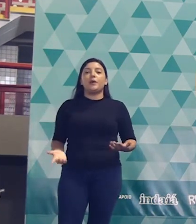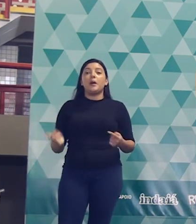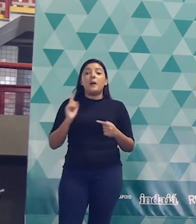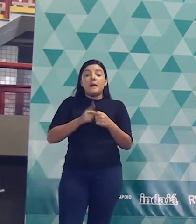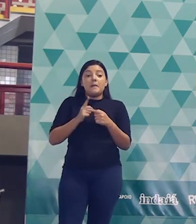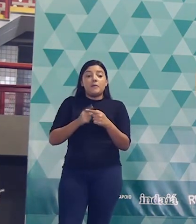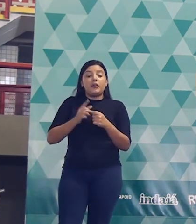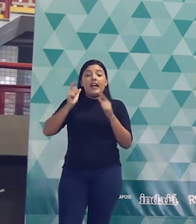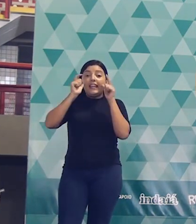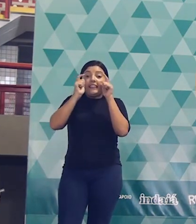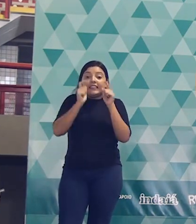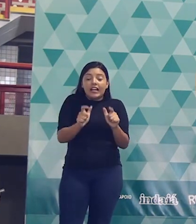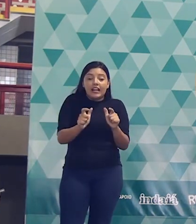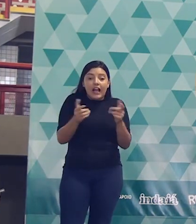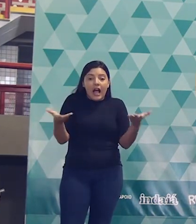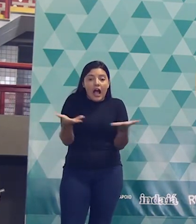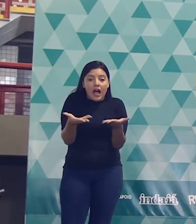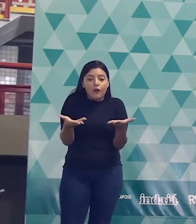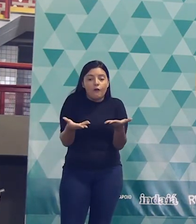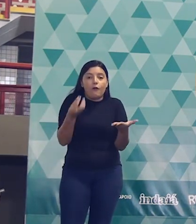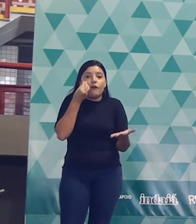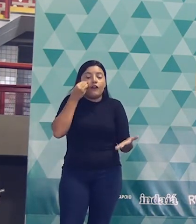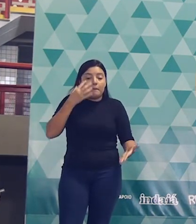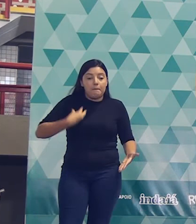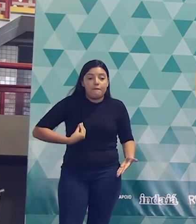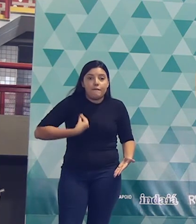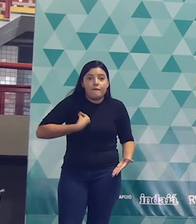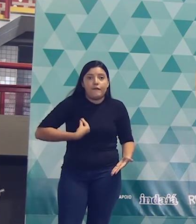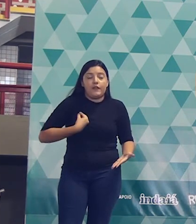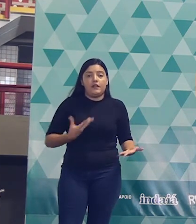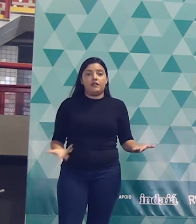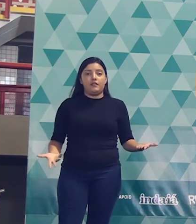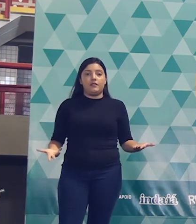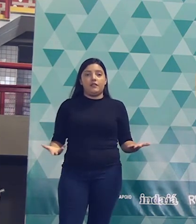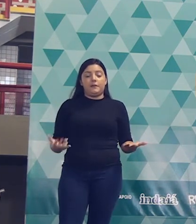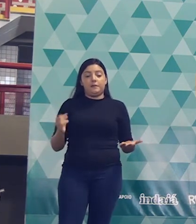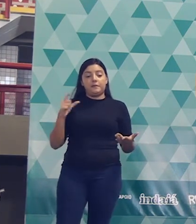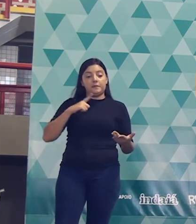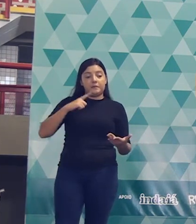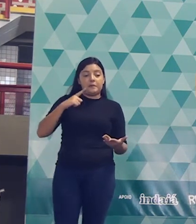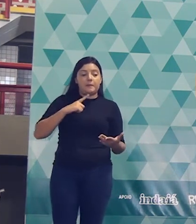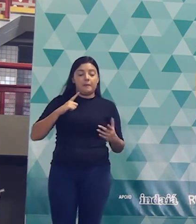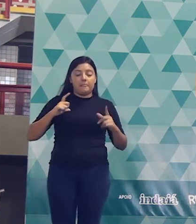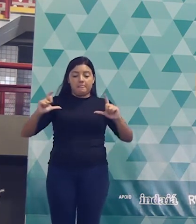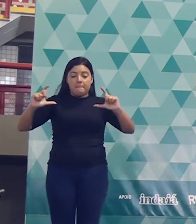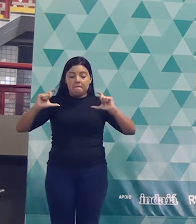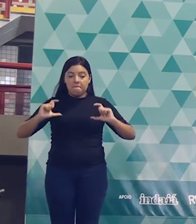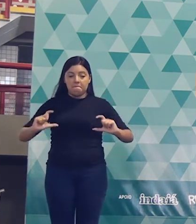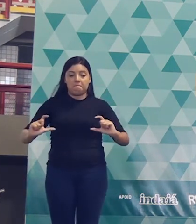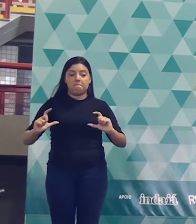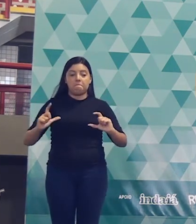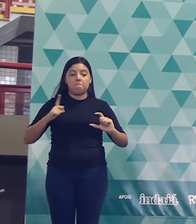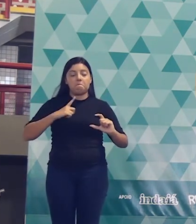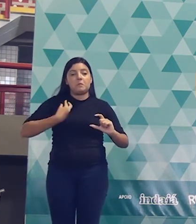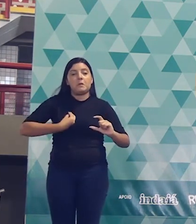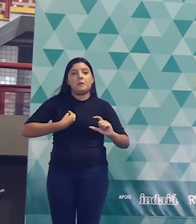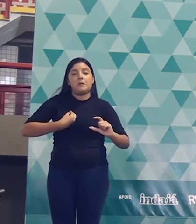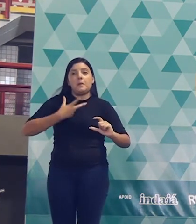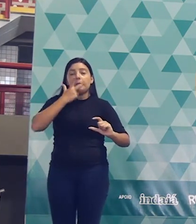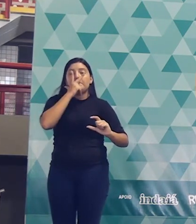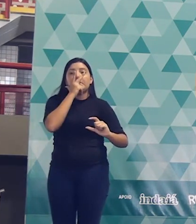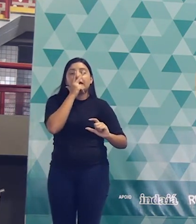claro que o que interessa para ele é o presente. No penúltimo verso ele diz assim, o presente é tão